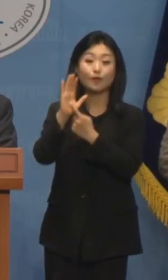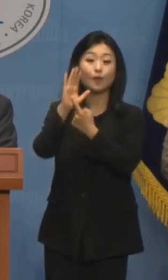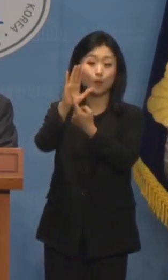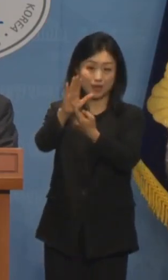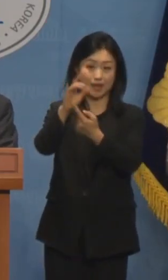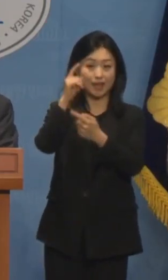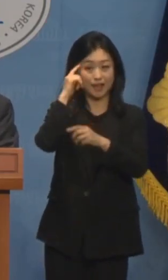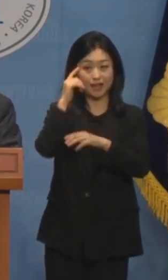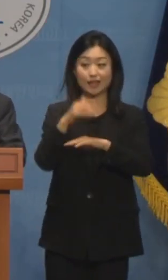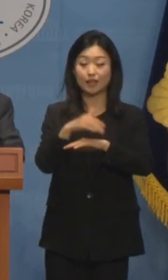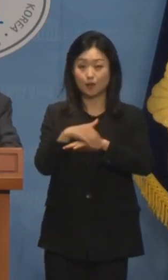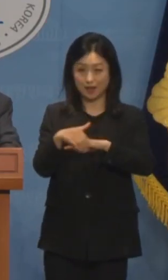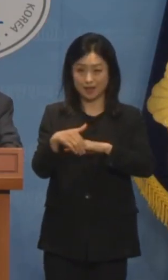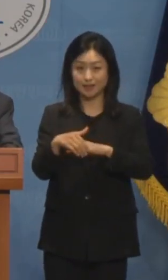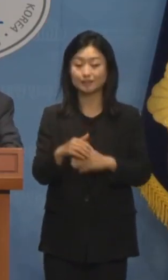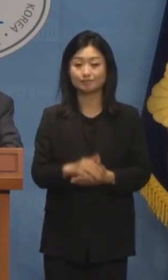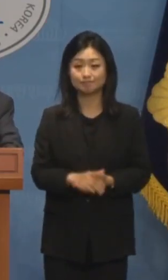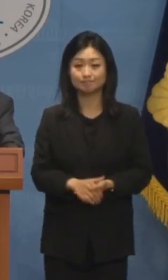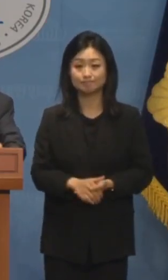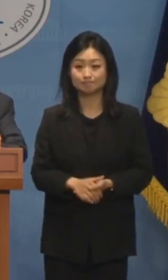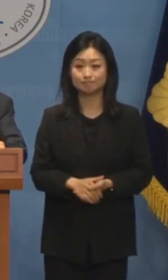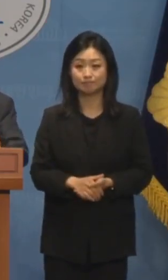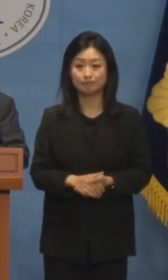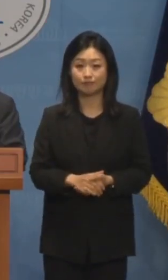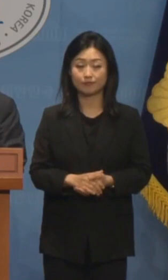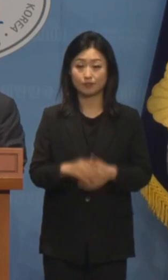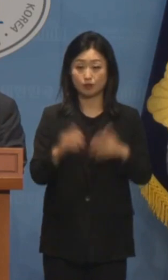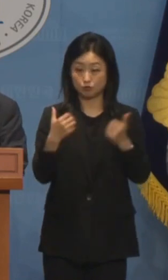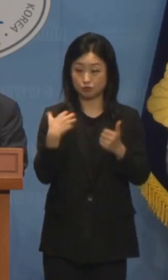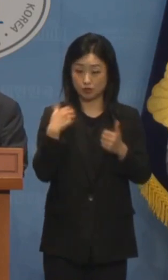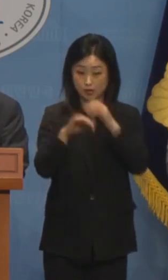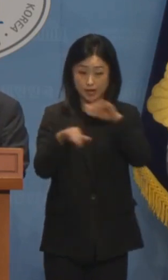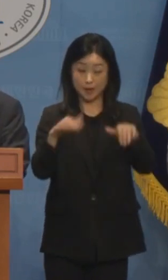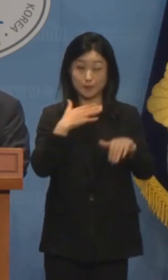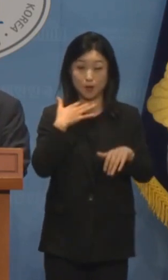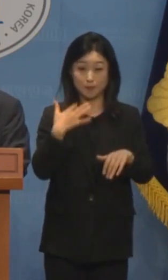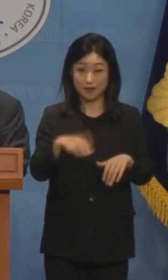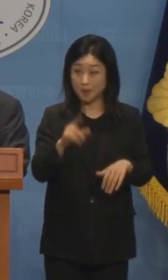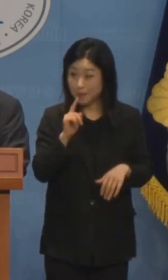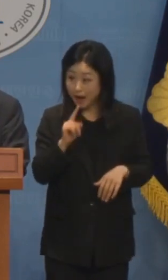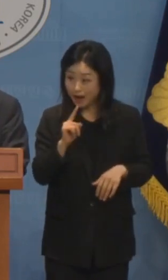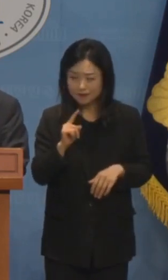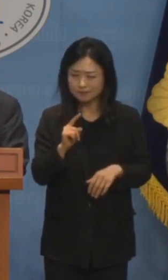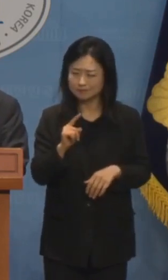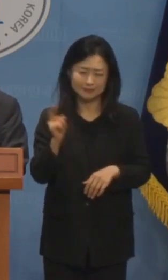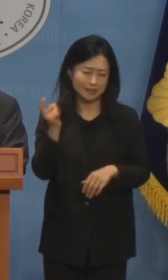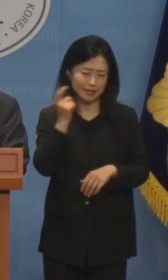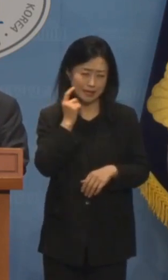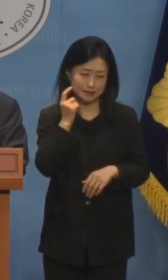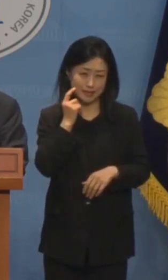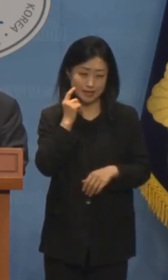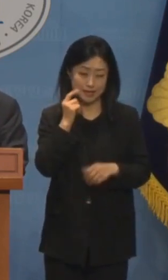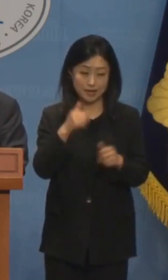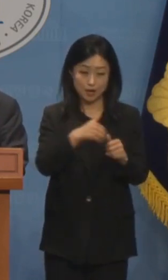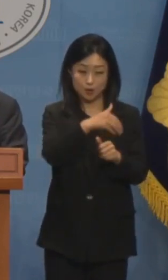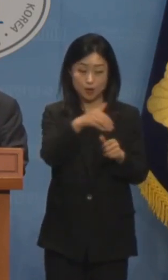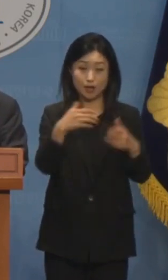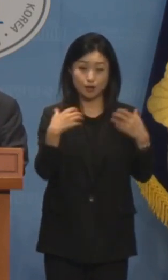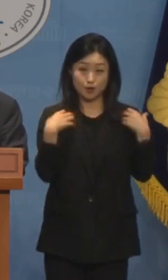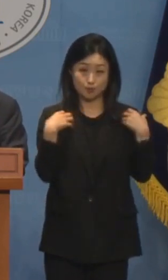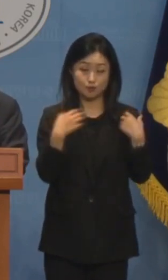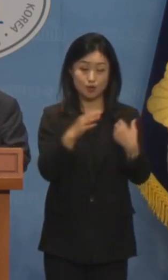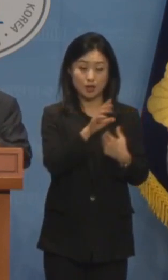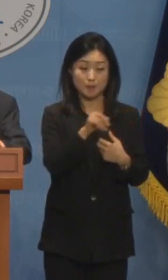예정으로 알고 있습니다. 국정 개입도 하지 않는다던 말과 달리 김건희 여사는 환경부 바이바이 플라스틱